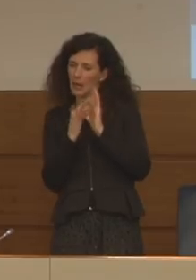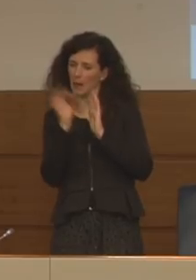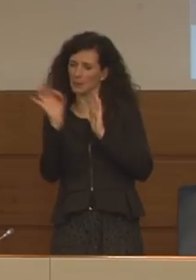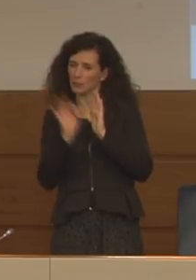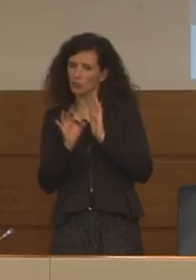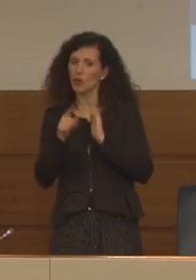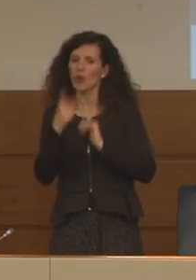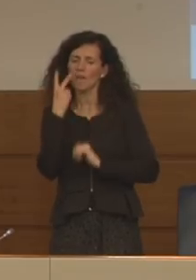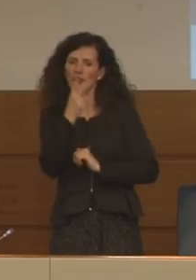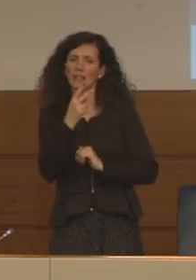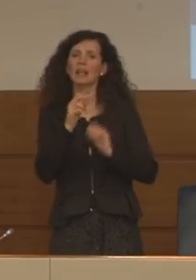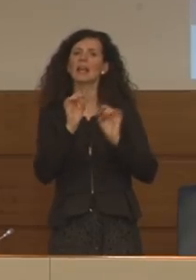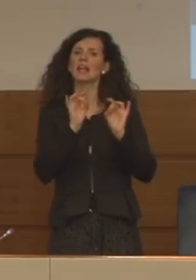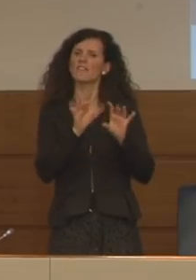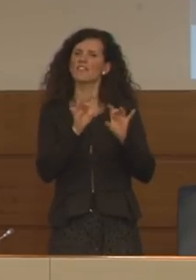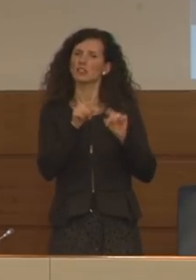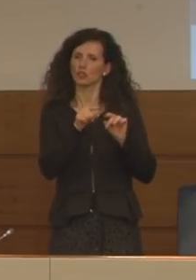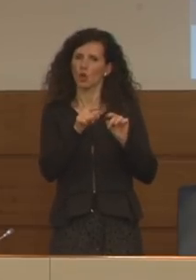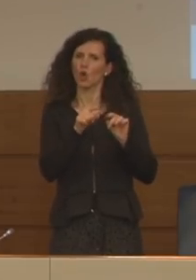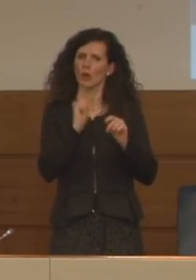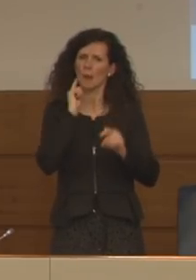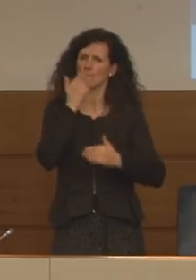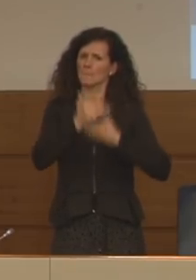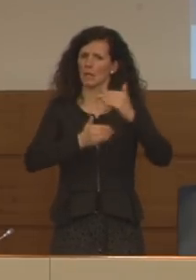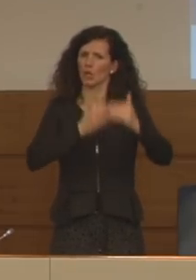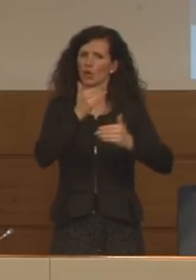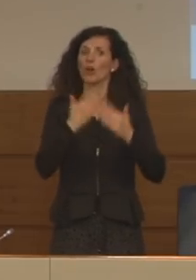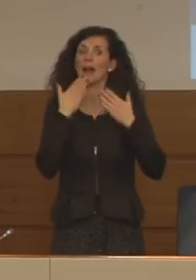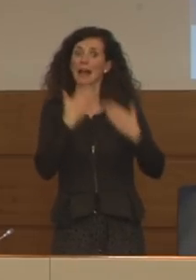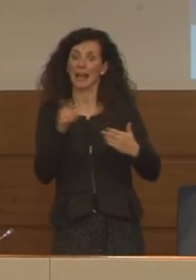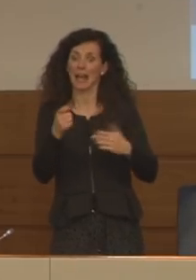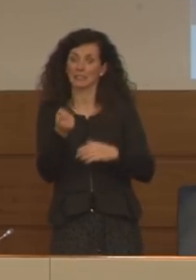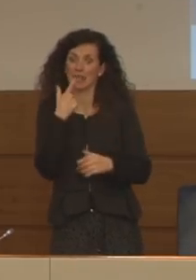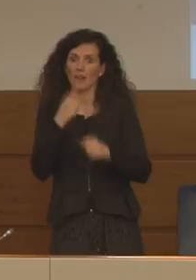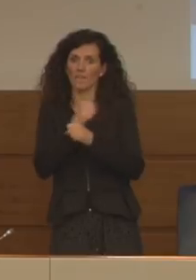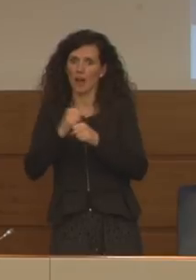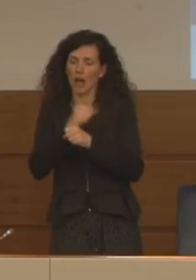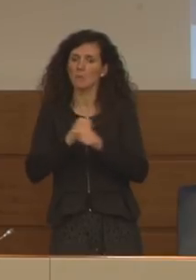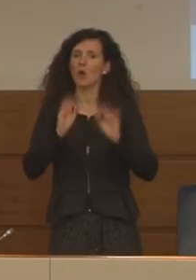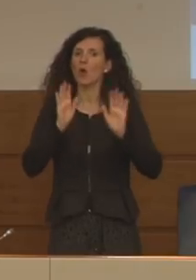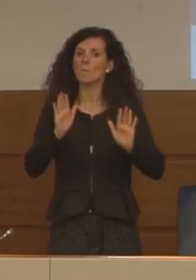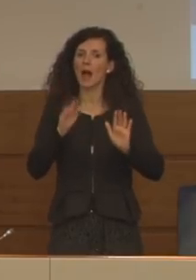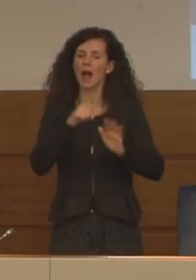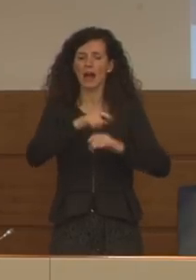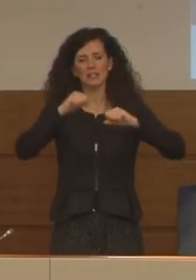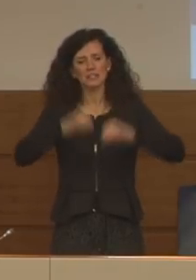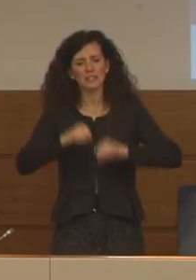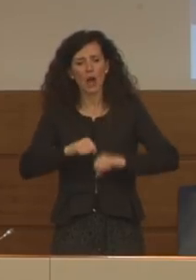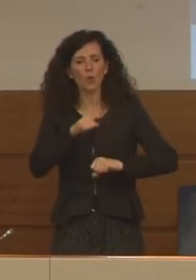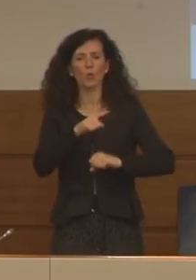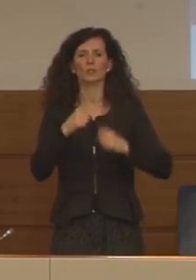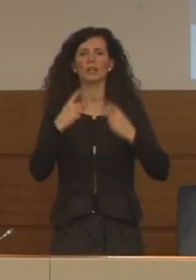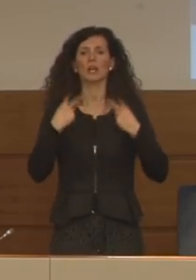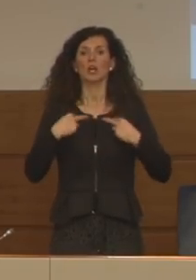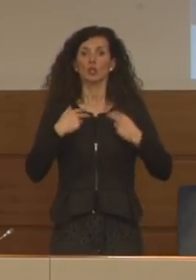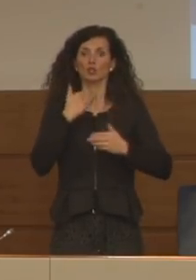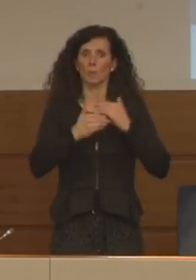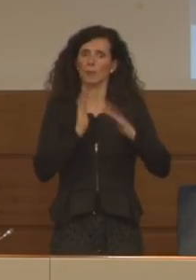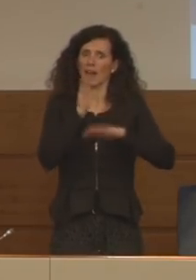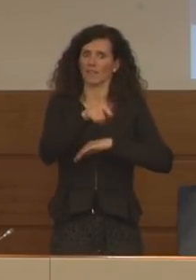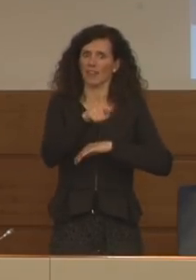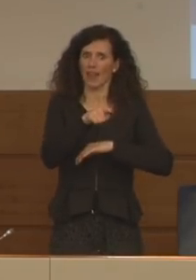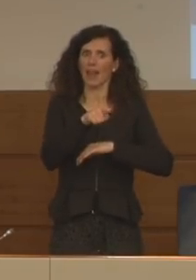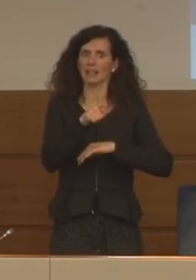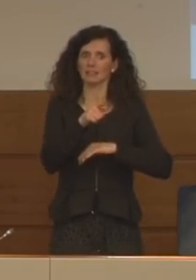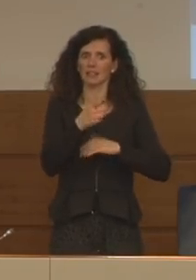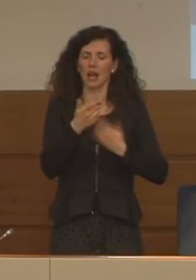grazie al farmaco non è detto che che il recupero clinico e anche la sopravvivenza sia chiaramente aumentata che